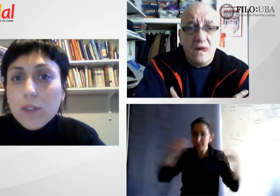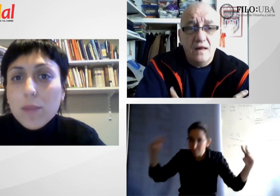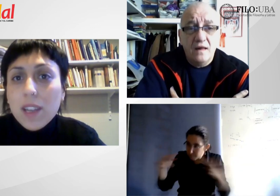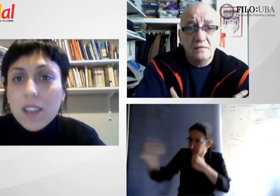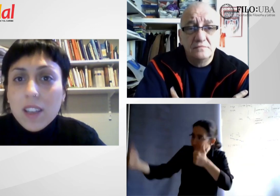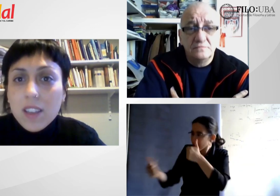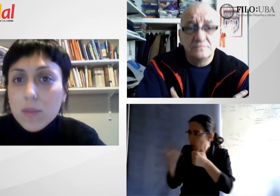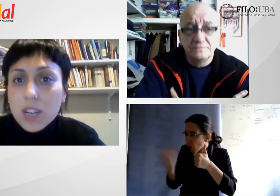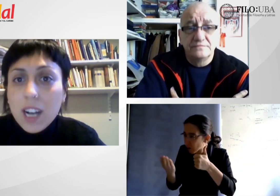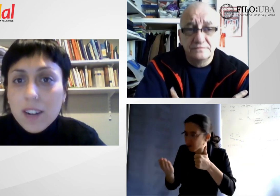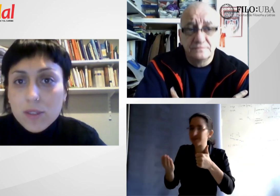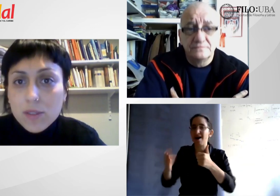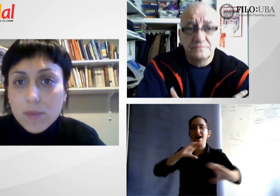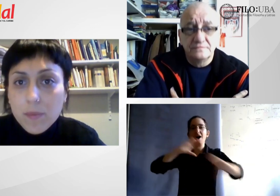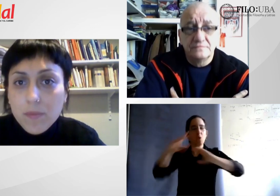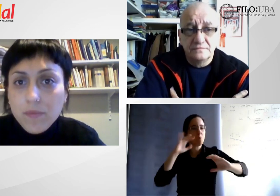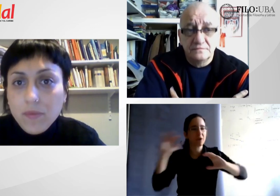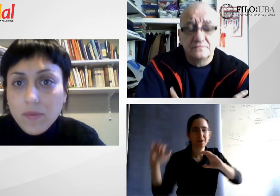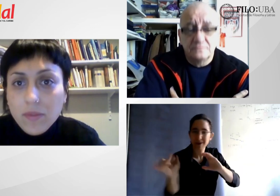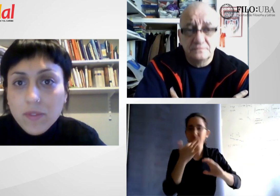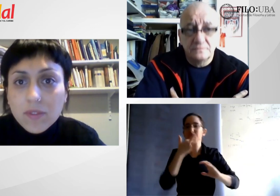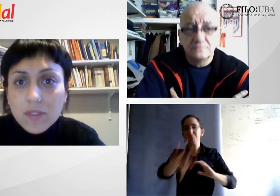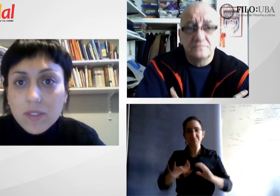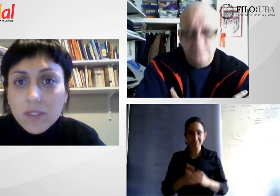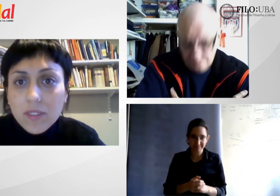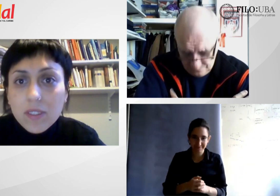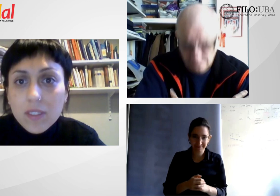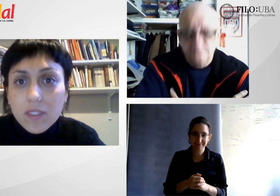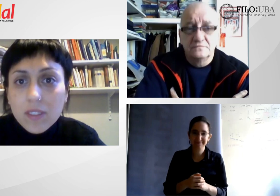mejores formas de comunicarnos.